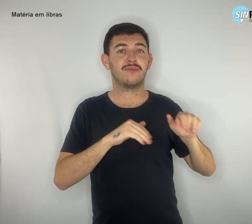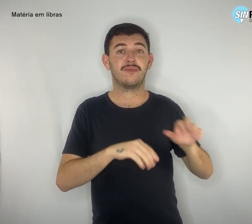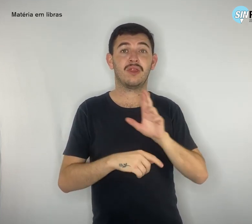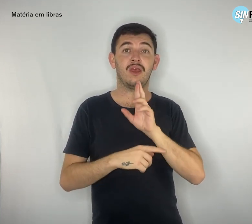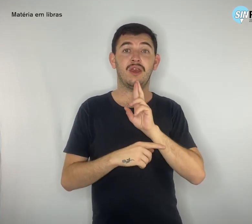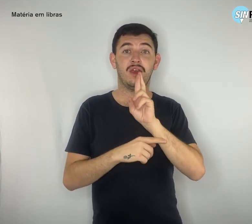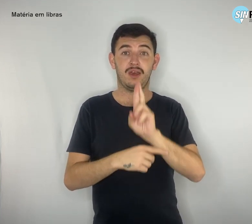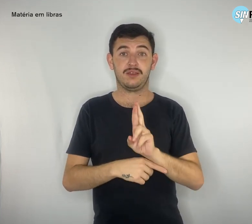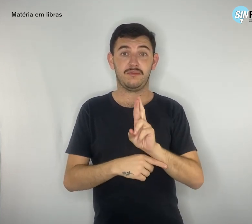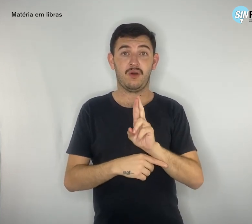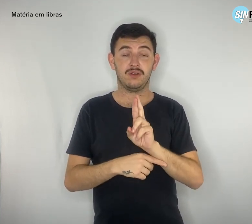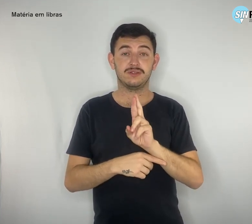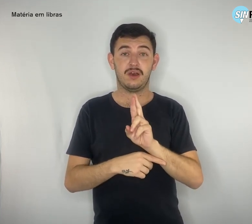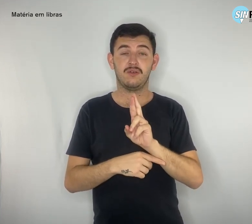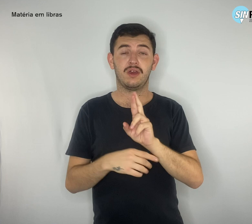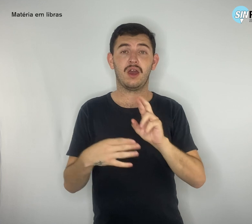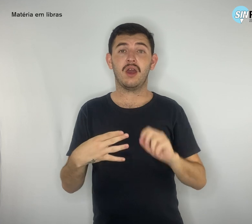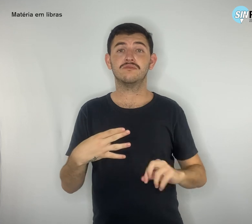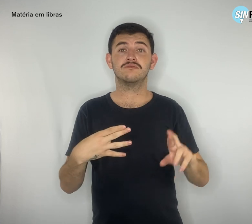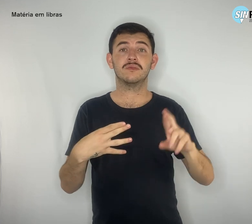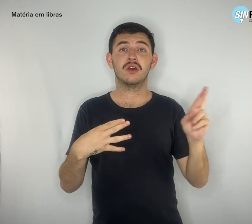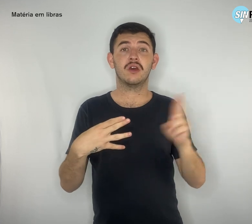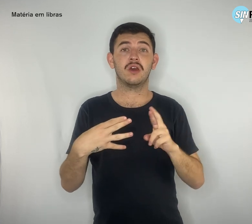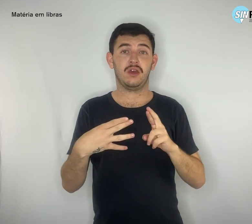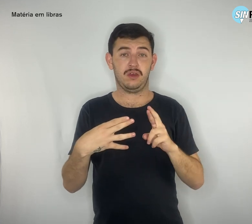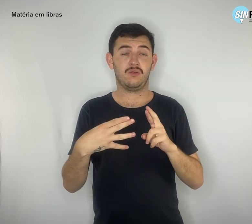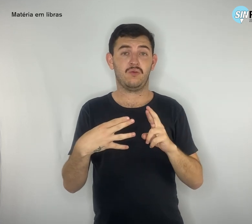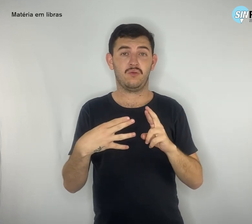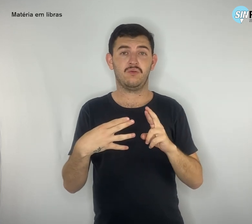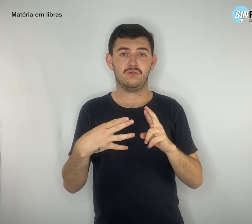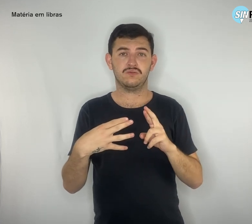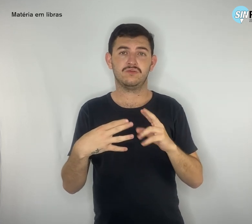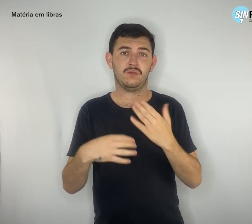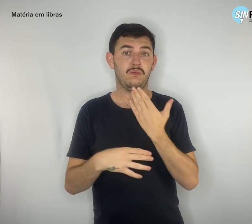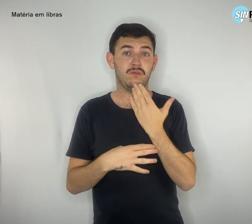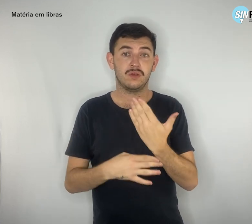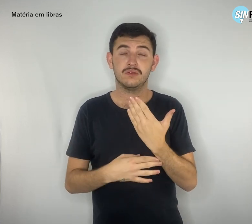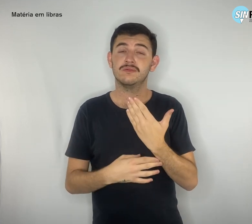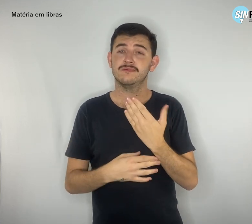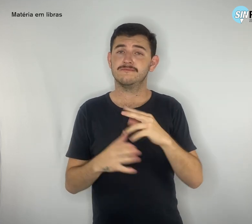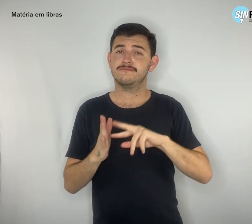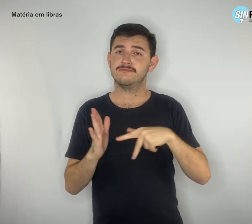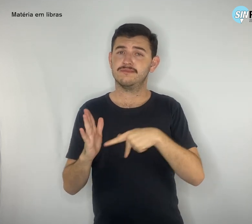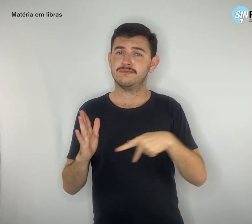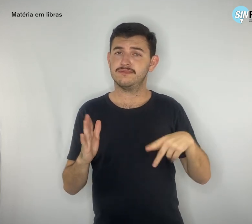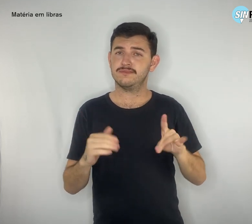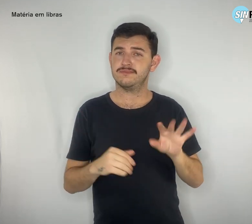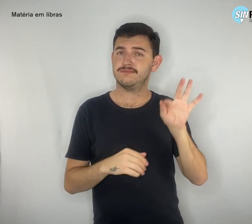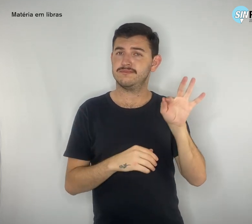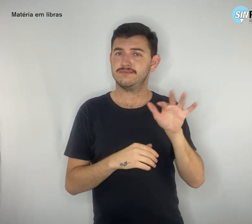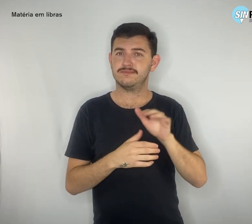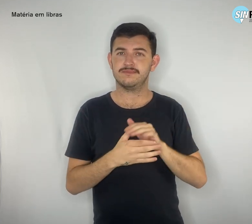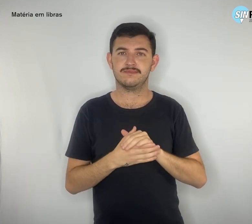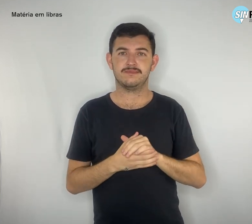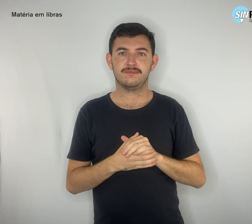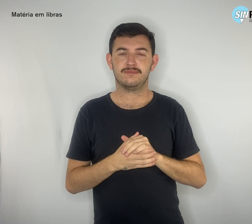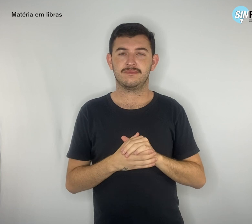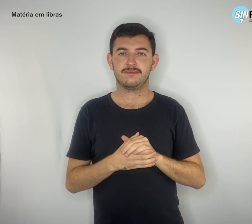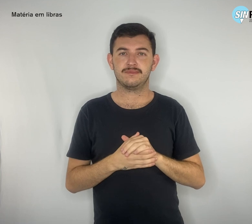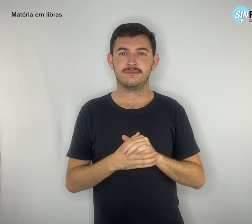instrumento interposto pelo cprod DF na decisão proferida Em Segunda instância